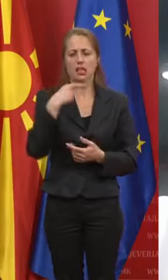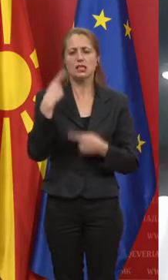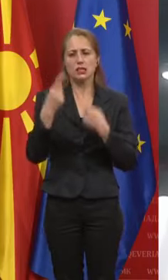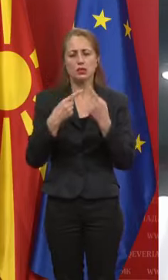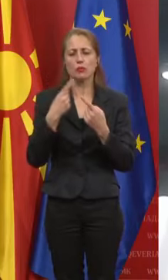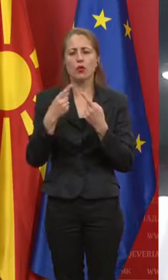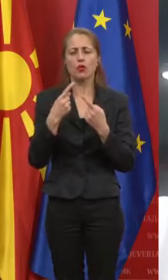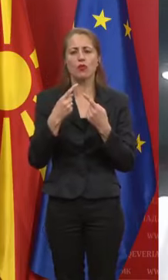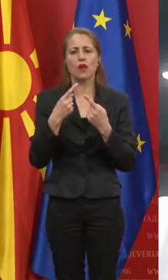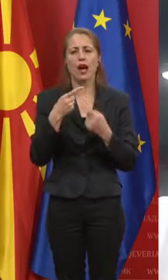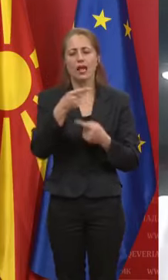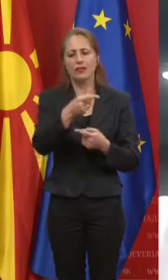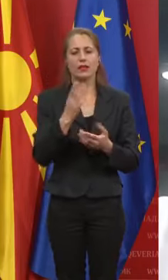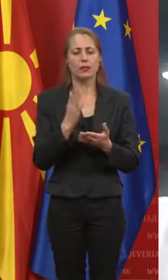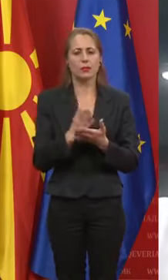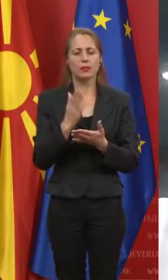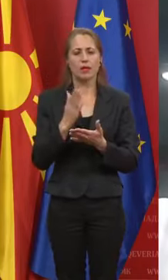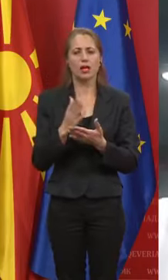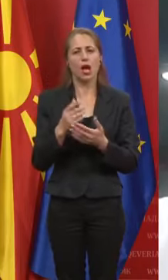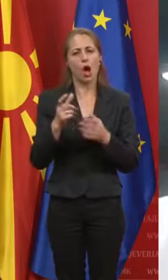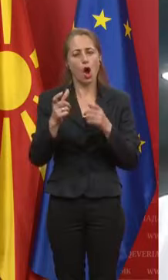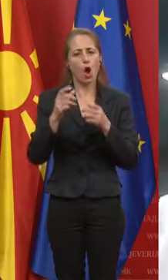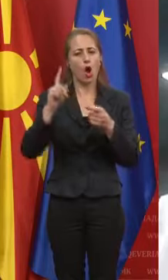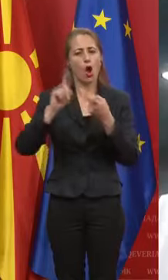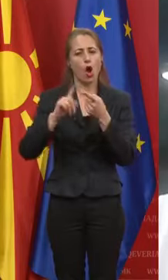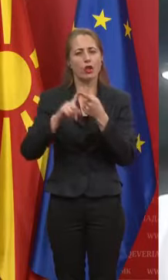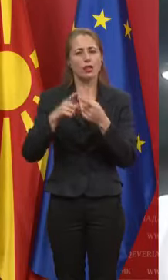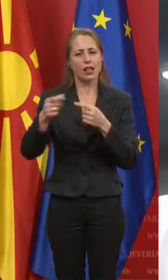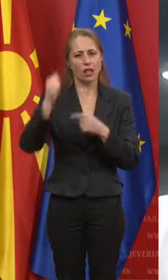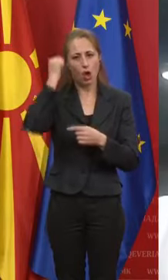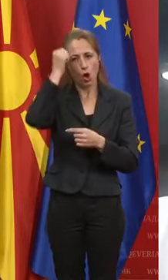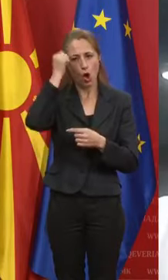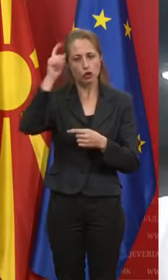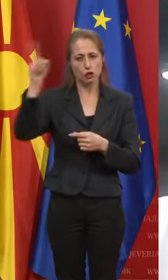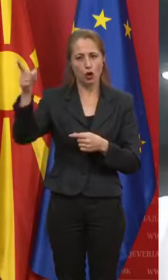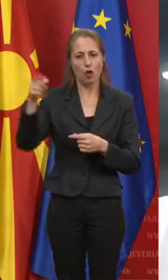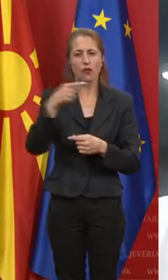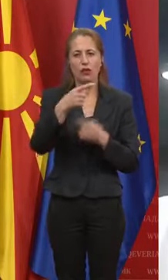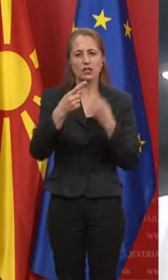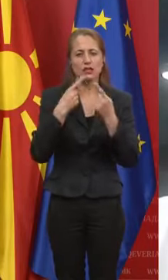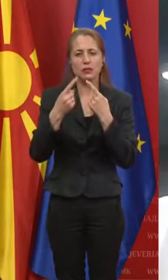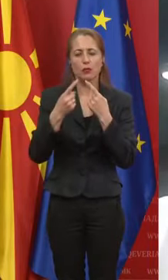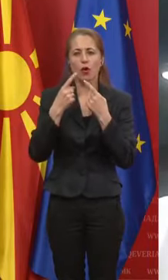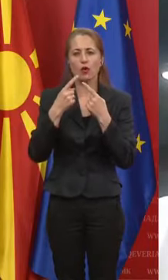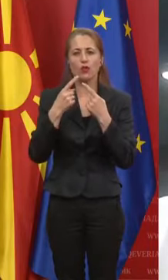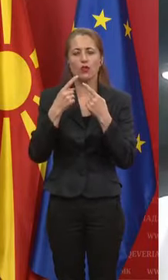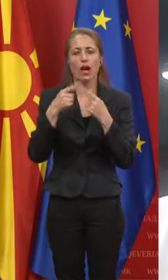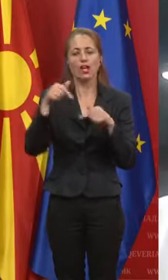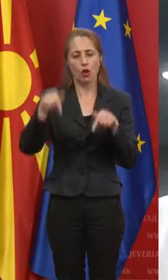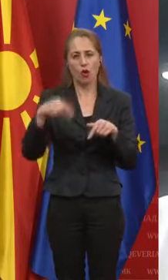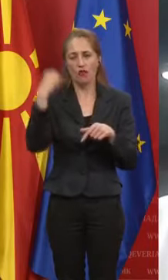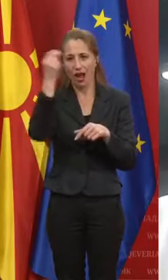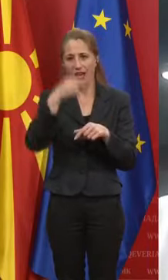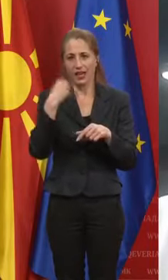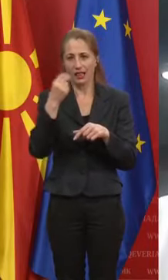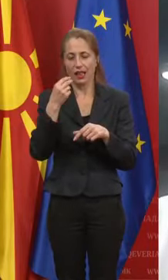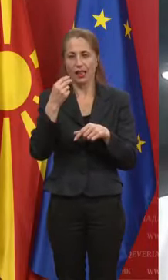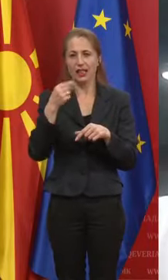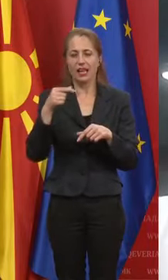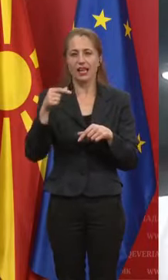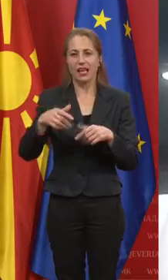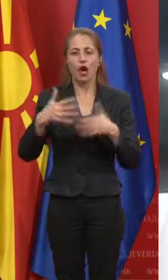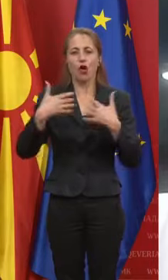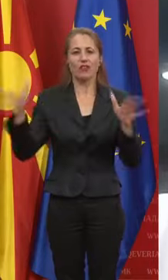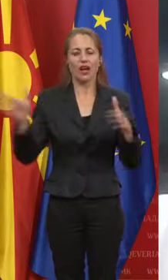за тоа дека ќе бидете во контакт со властите во Косово и дека ќе зборувате за тоа за и ова недела да се отпадат